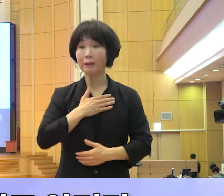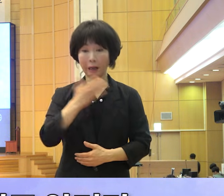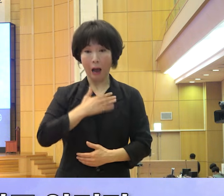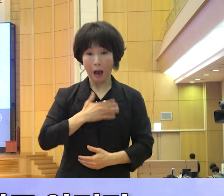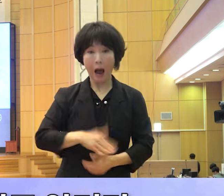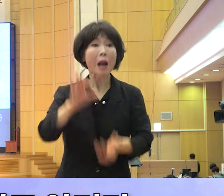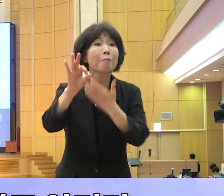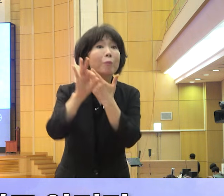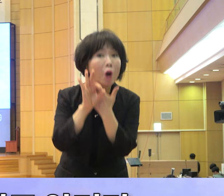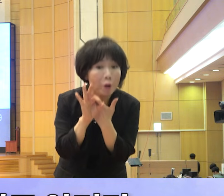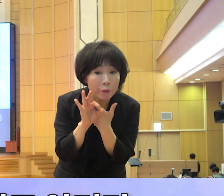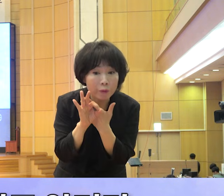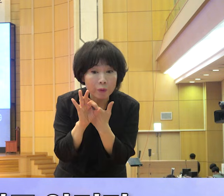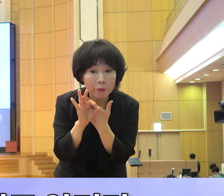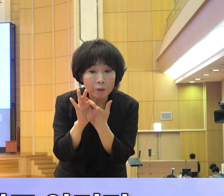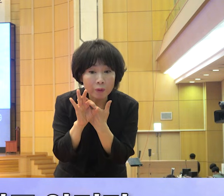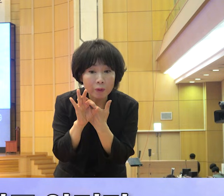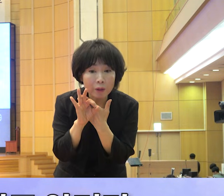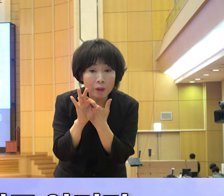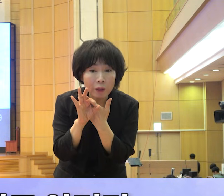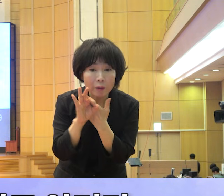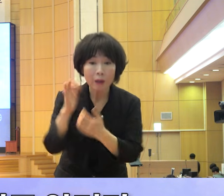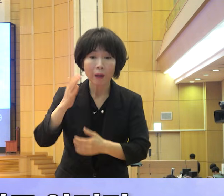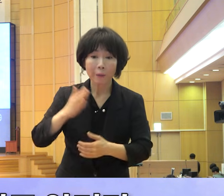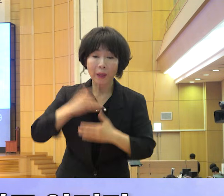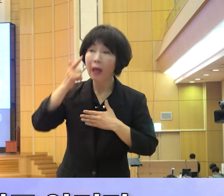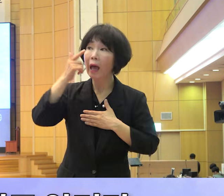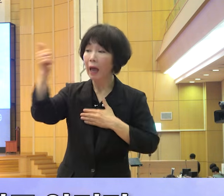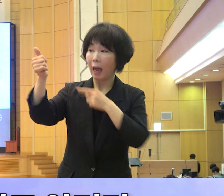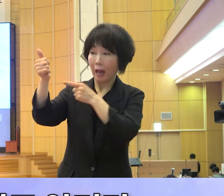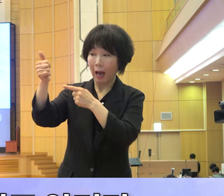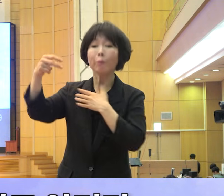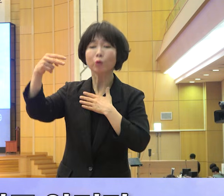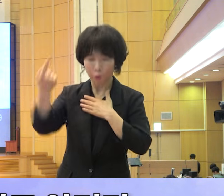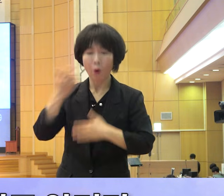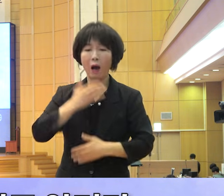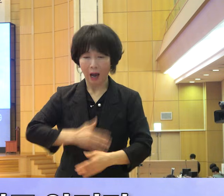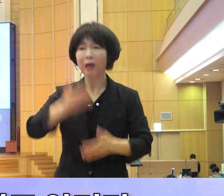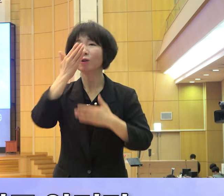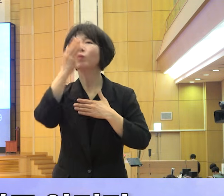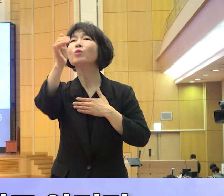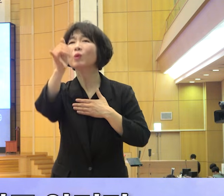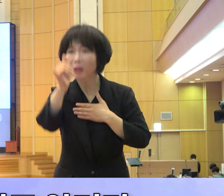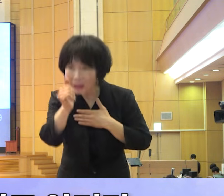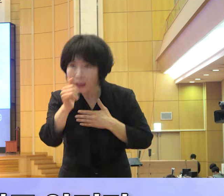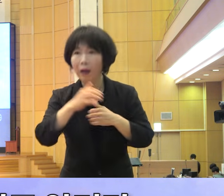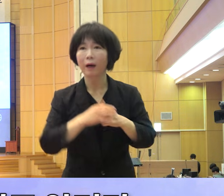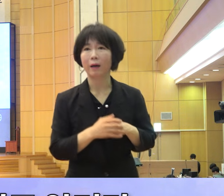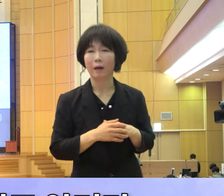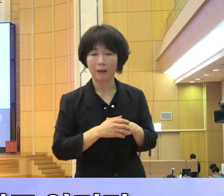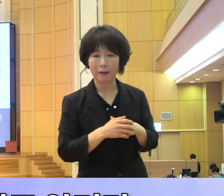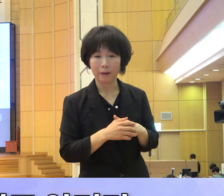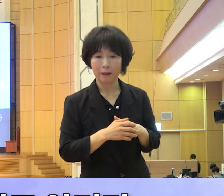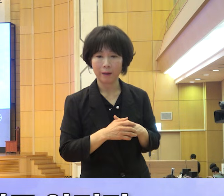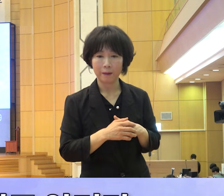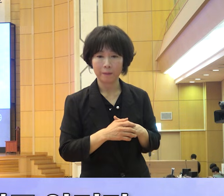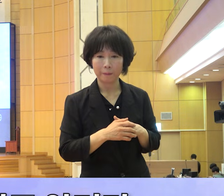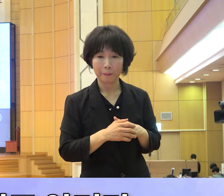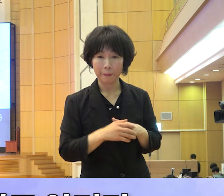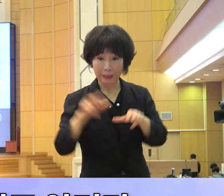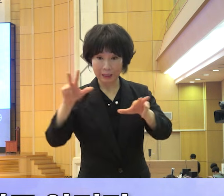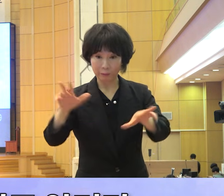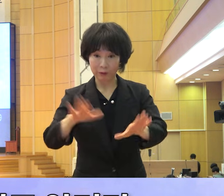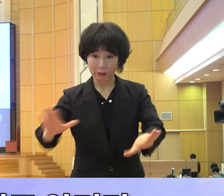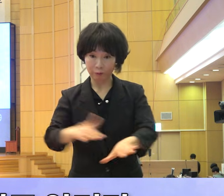알았더라면, 예수님 지금 하신 말씀이에요. 너희가 나를 알았더라면 내 아버지도 알았으리로다.